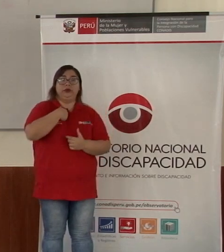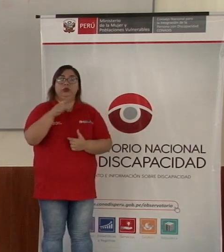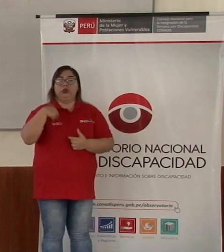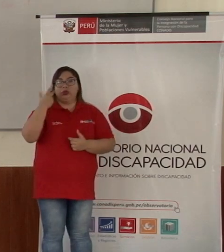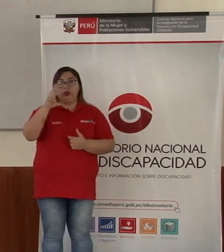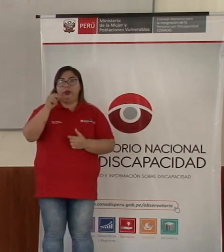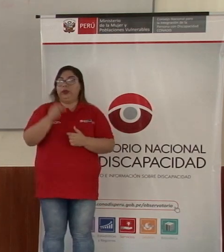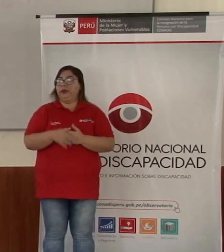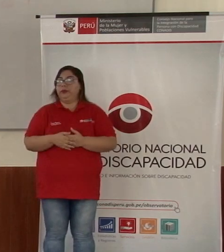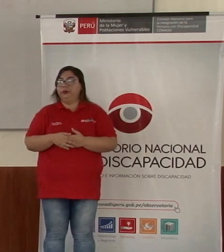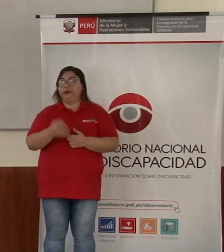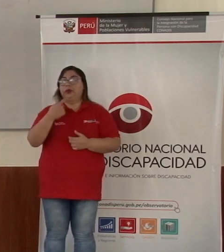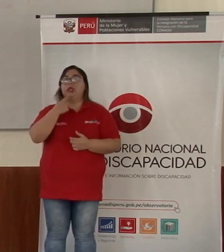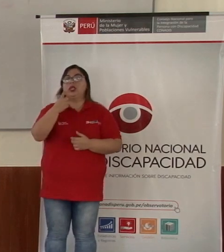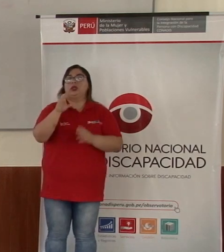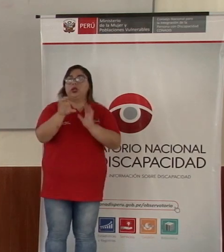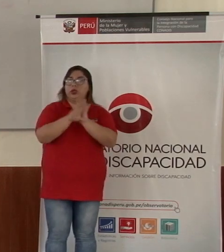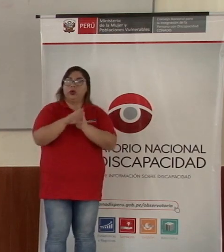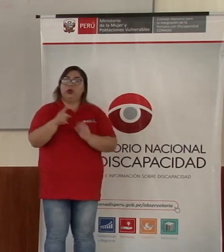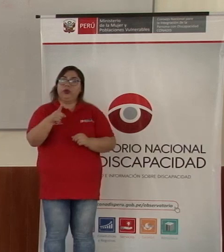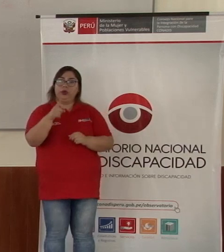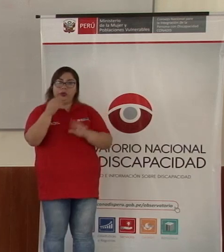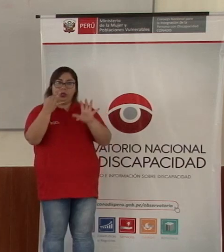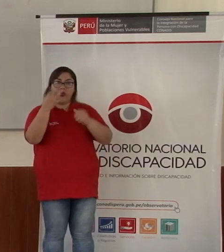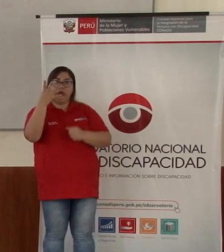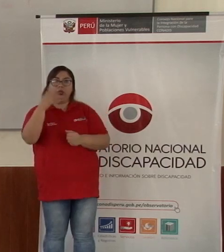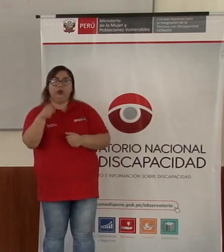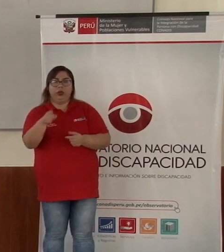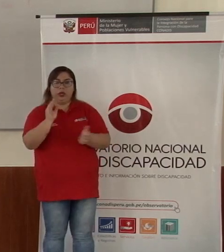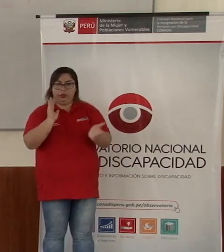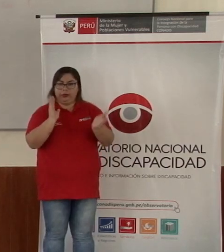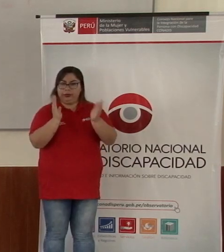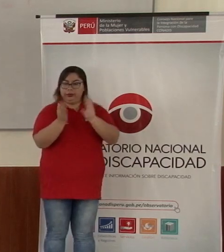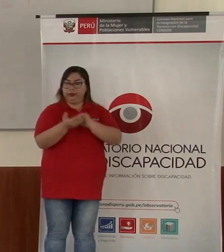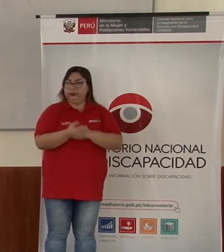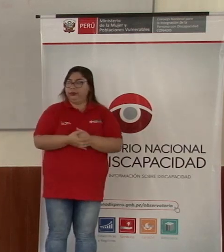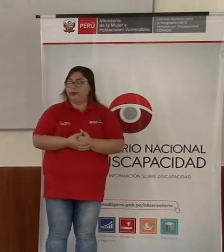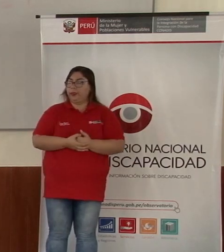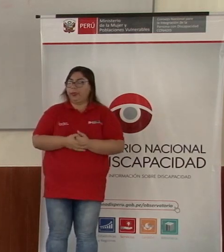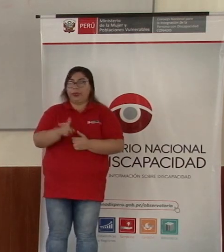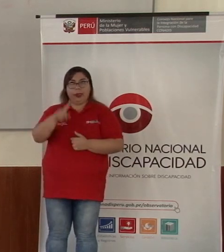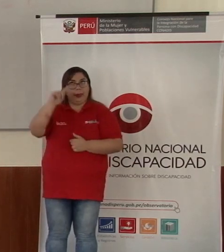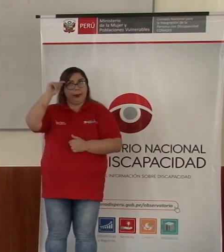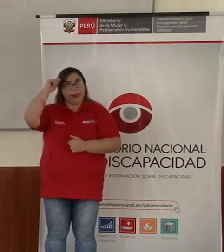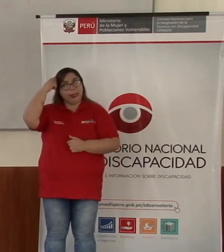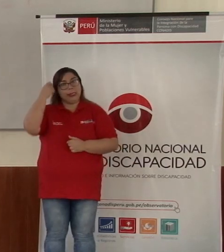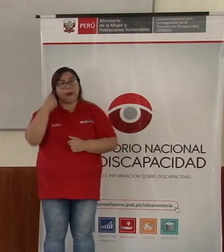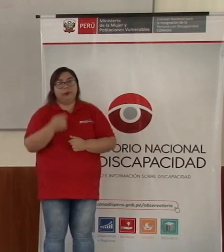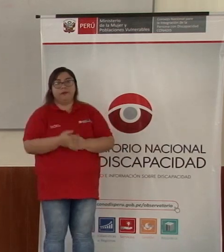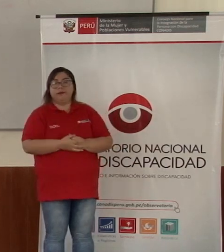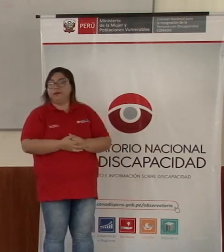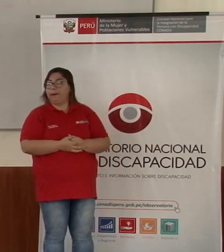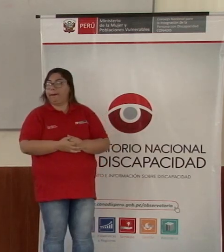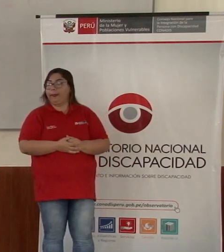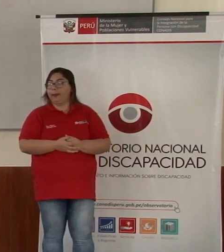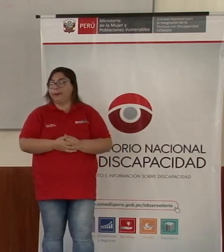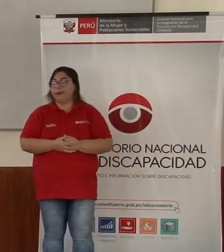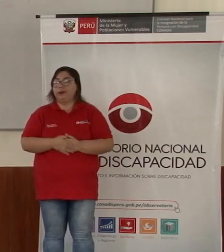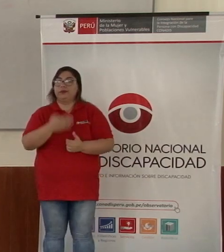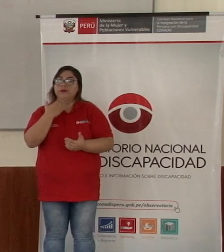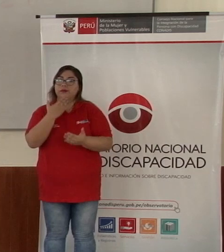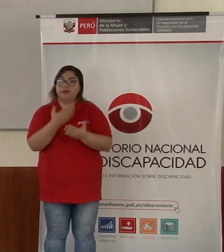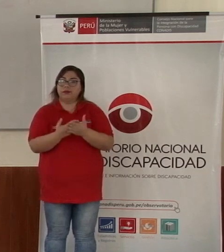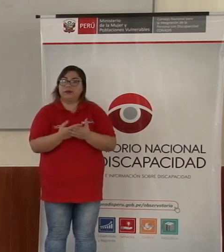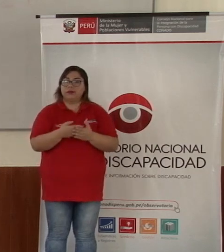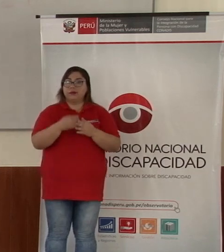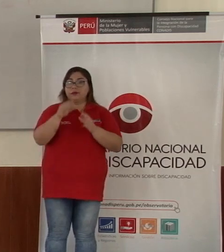Y eso que el Código del 84 era bastante innovador. Recuerden, muchos no lo saben, ¿no?, que gracias al